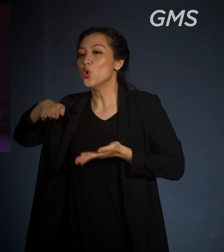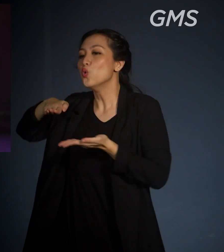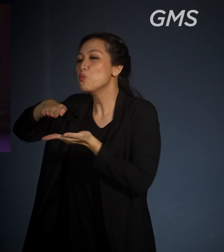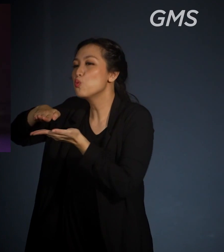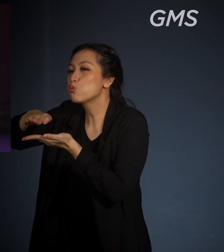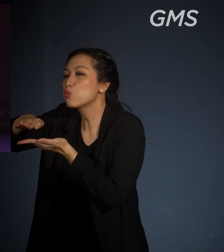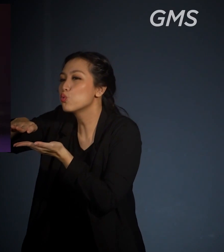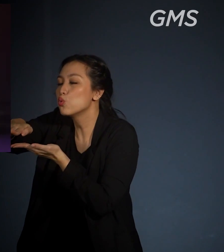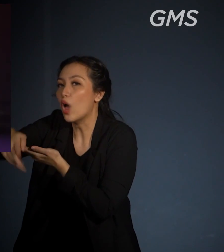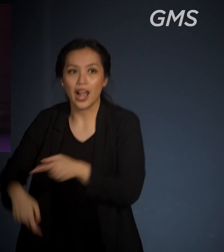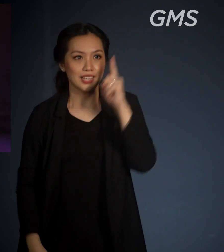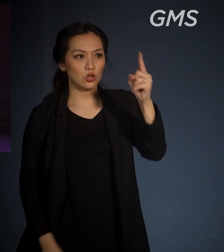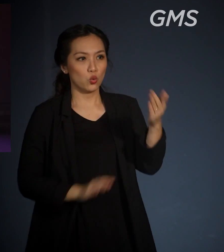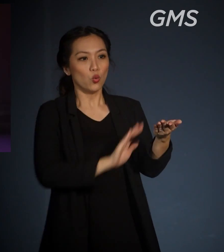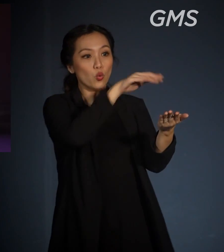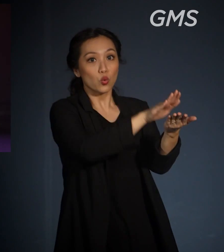off-road, saudara.